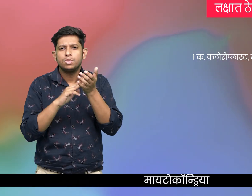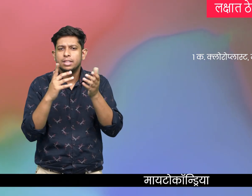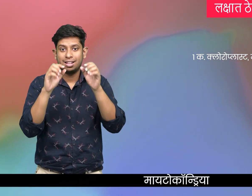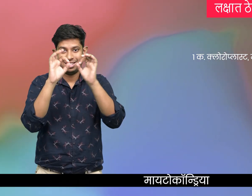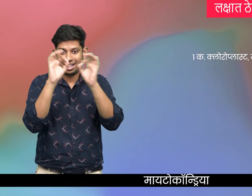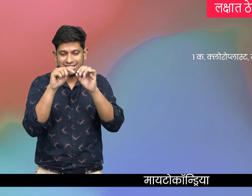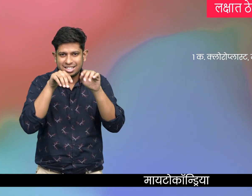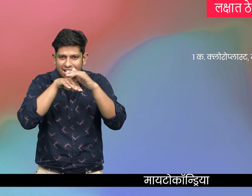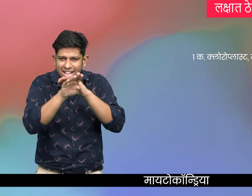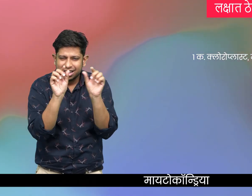मायटोकॉन्ड्रिया